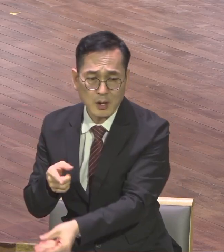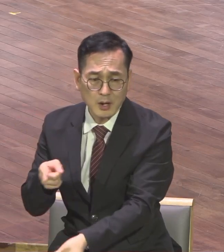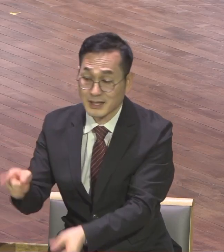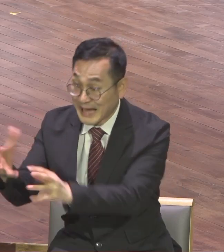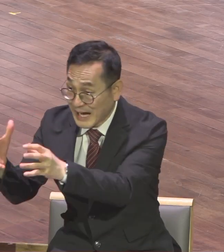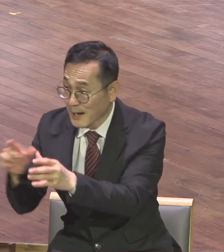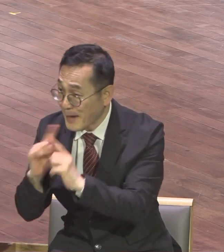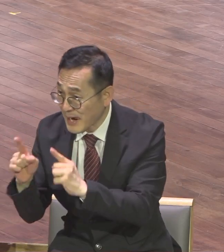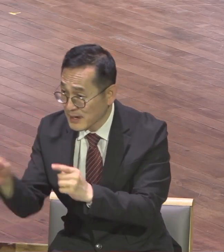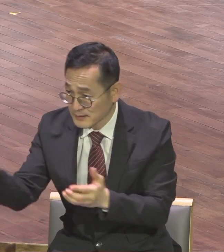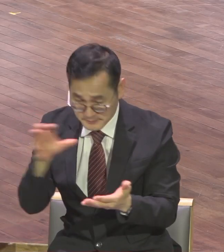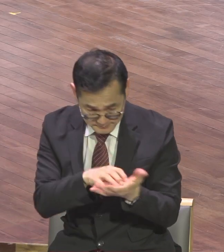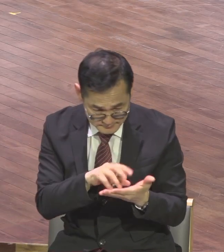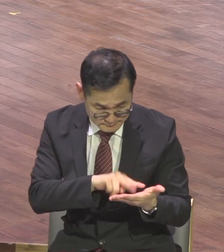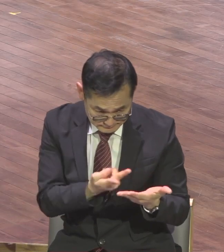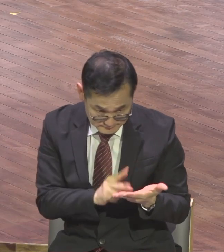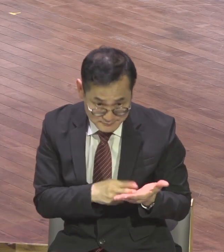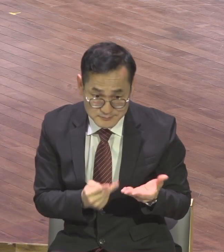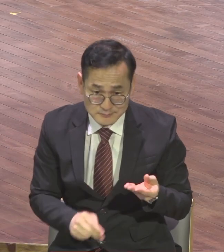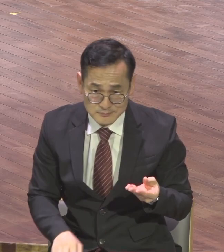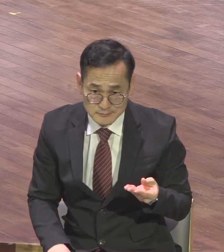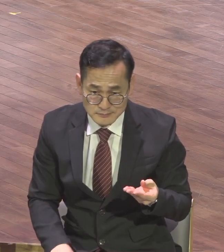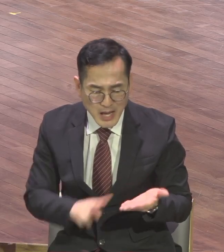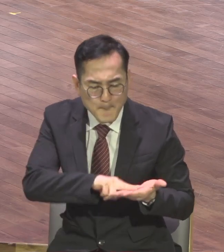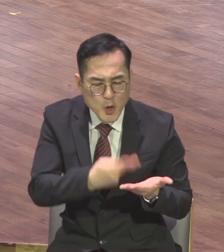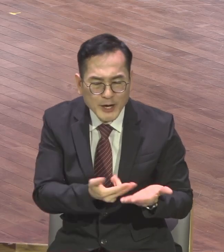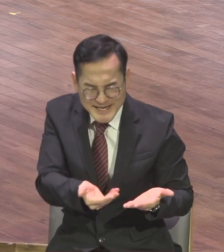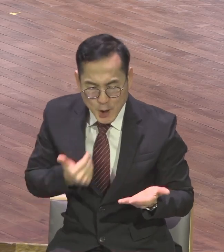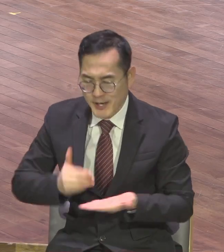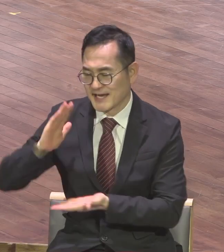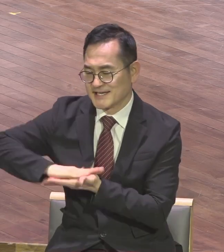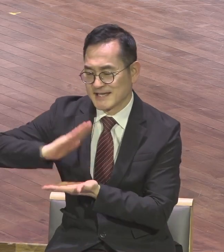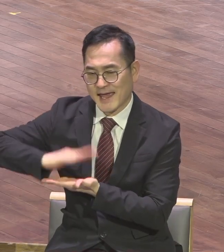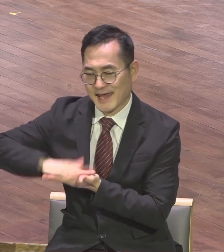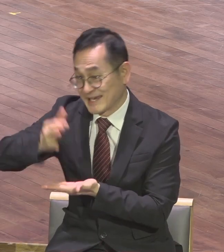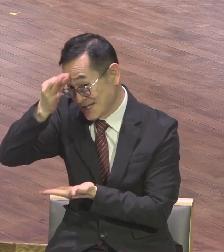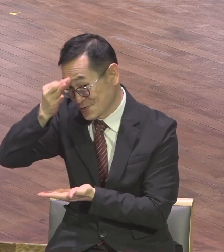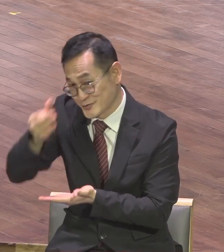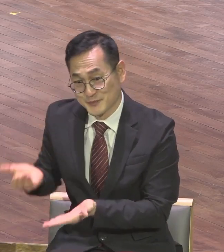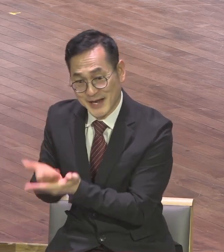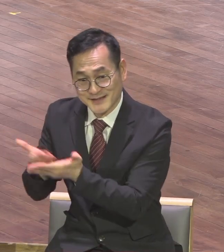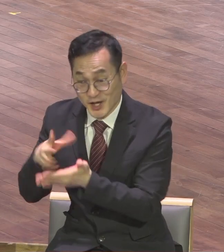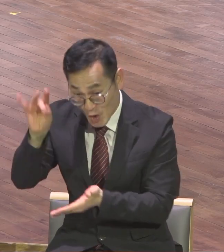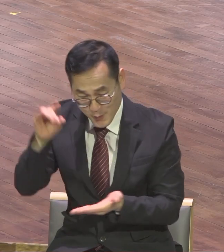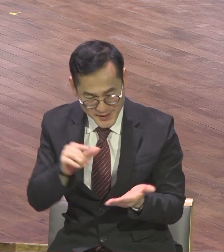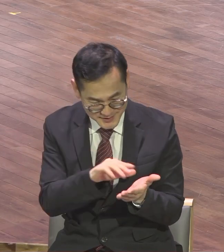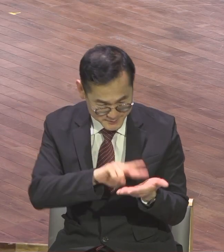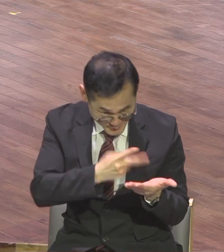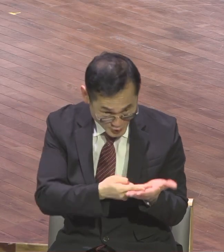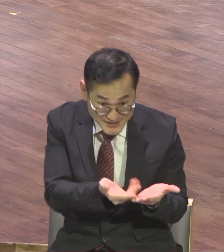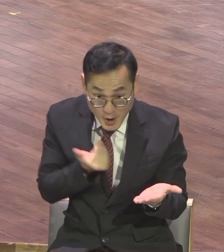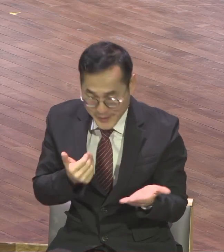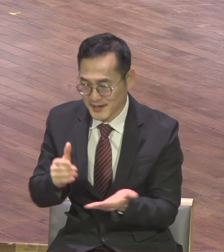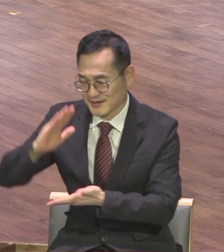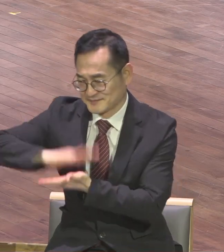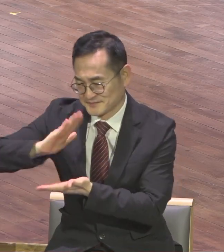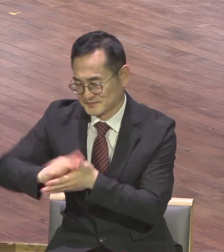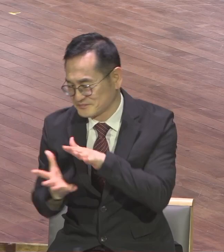직전에 인쇄술이 발달됐어요. 인쇄술 처음으로 나왔어요. 복사하는 인쇄술 처음 나왔다니까요.